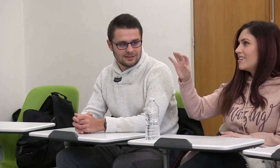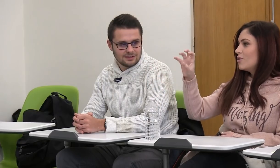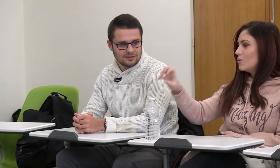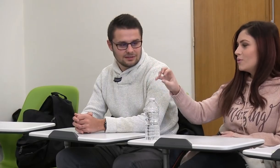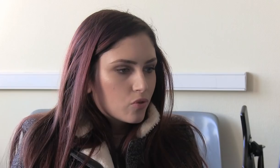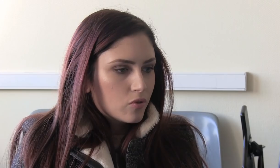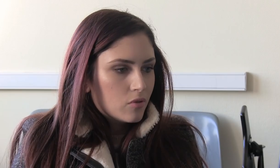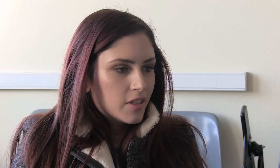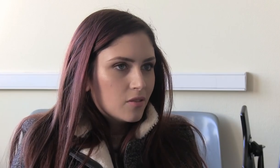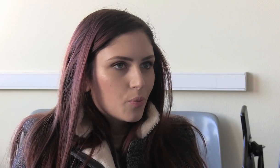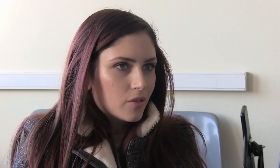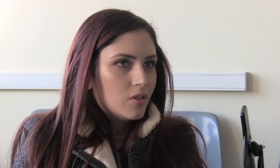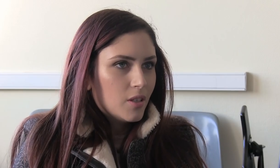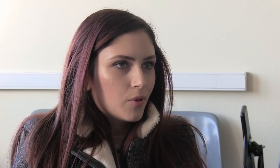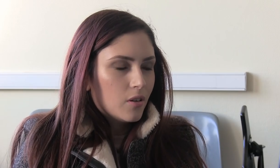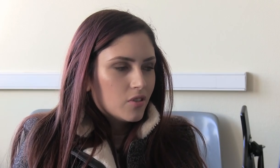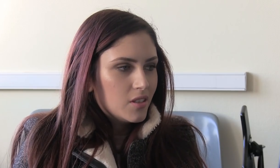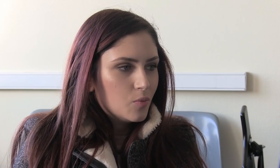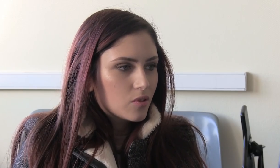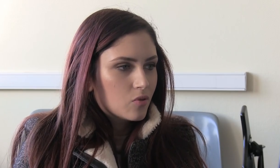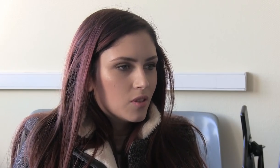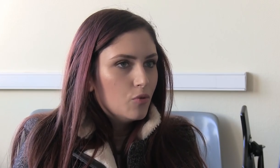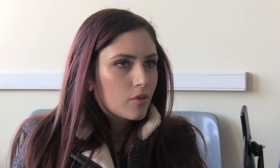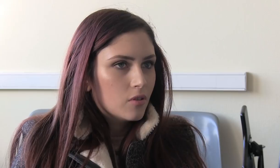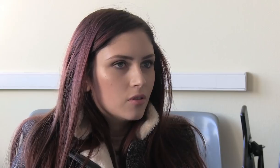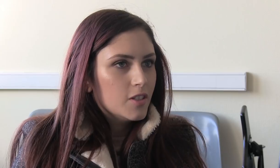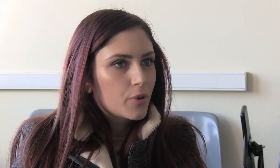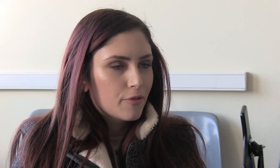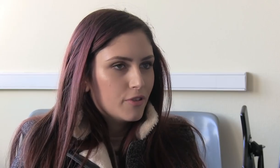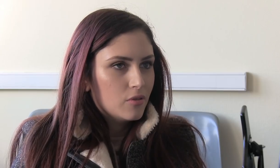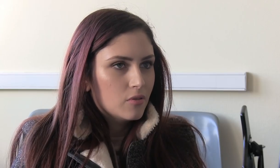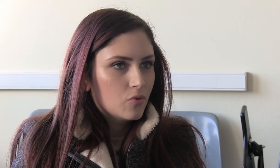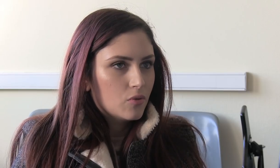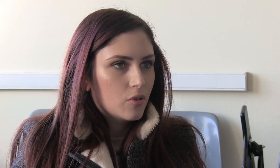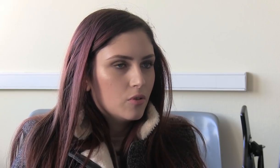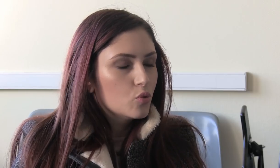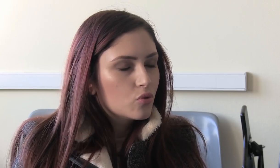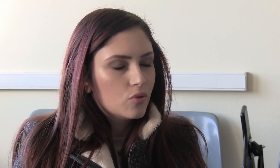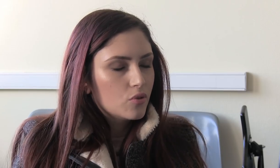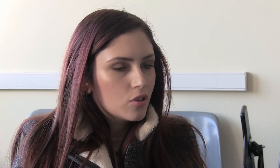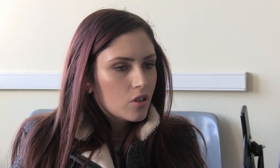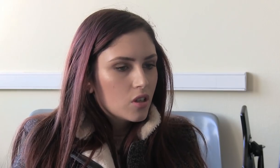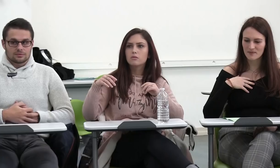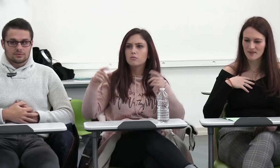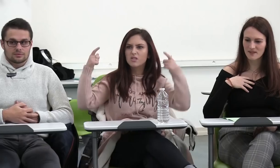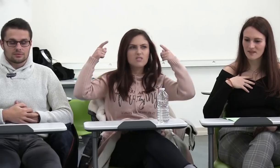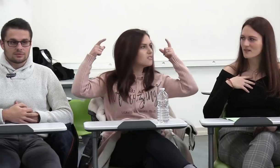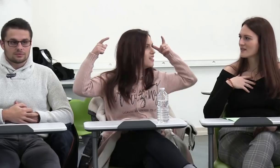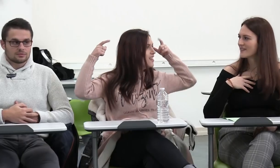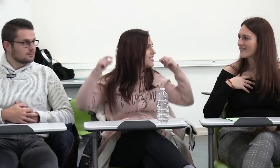Moi je suis contente, à titre personnel, d'apprendre la langue des signes, parce que ça m'ouvre l'esprit, en fait, sur une autre culture. En été, quand j